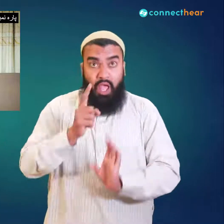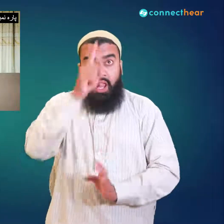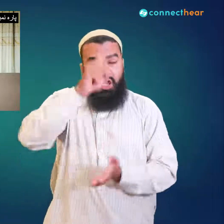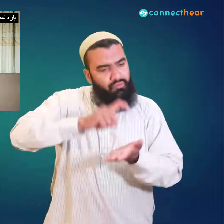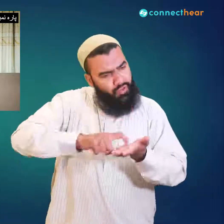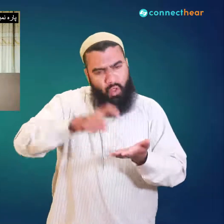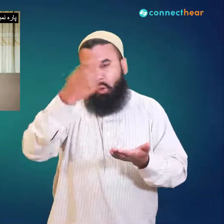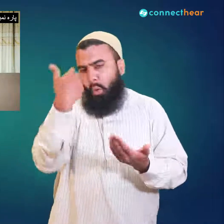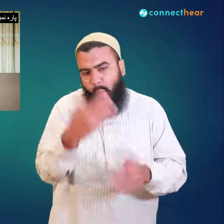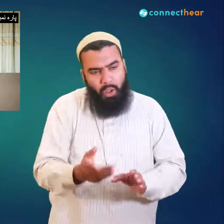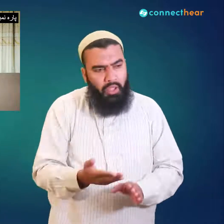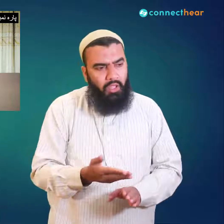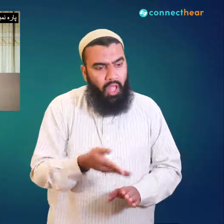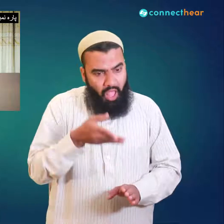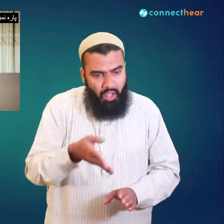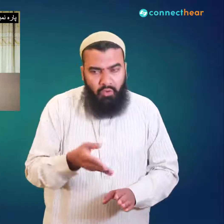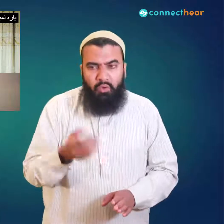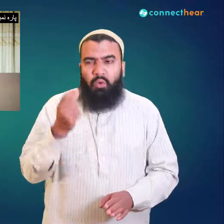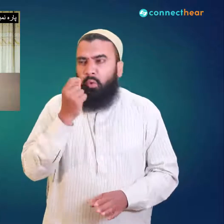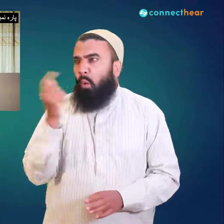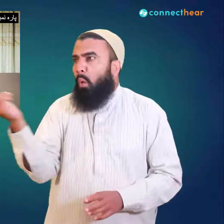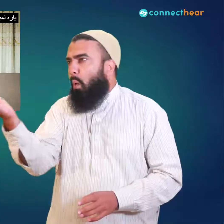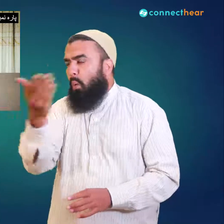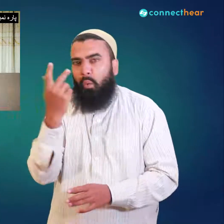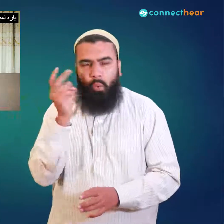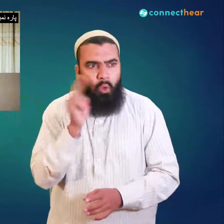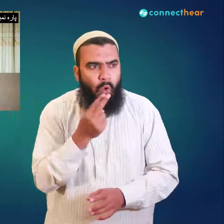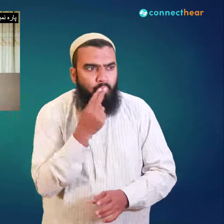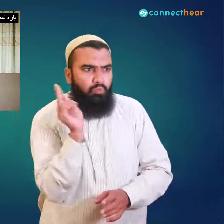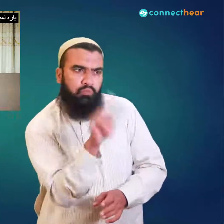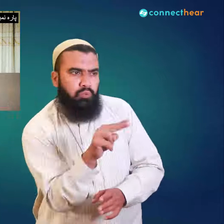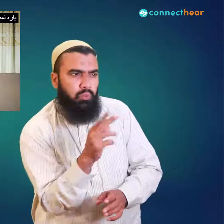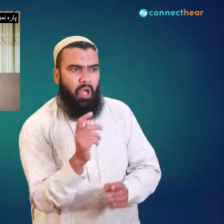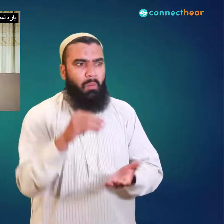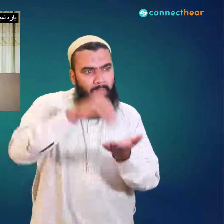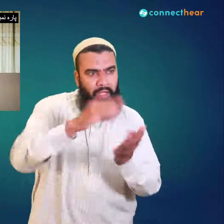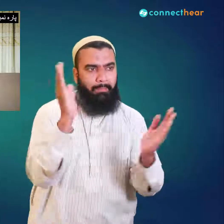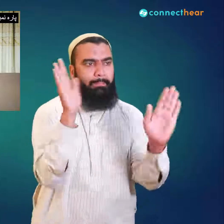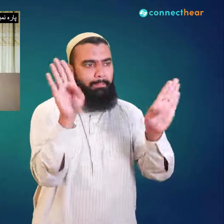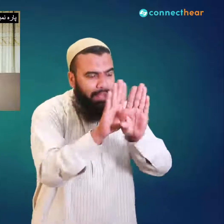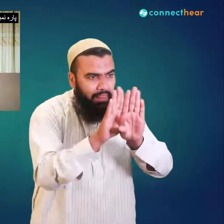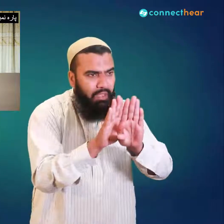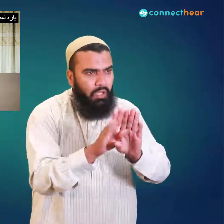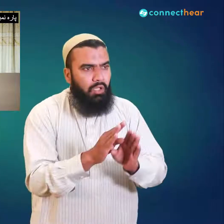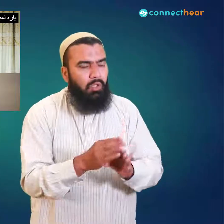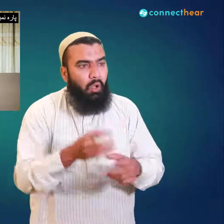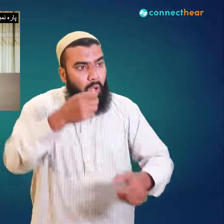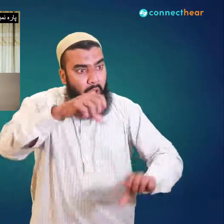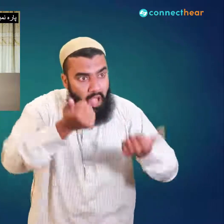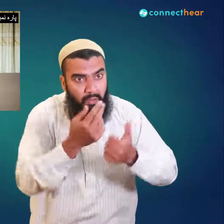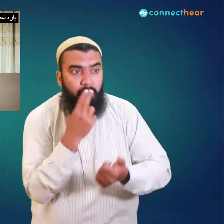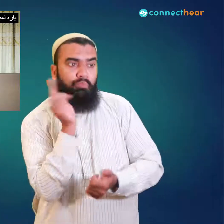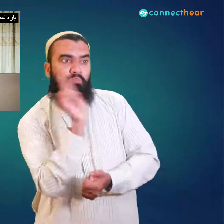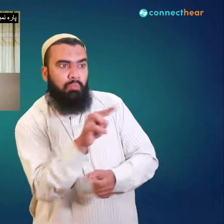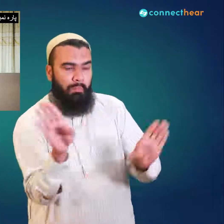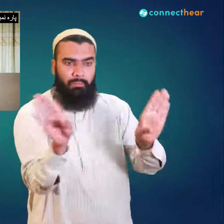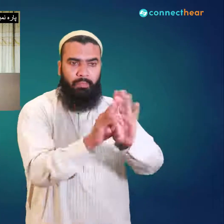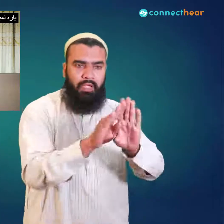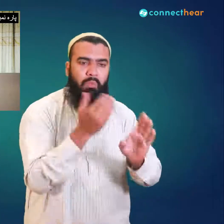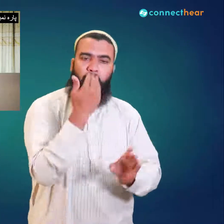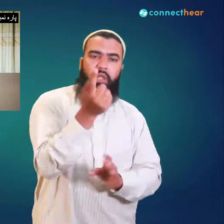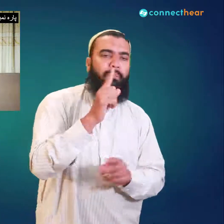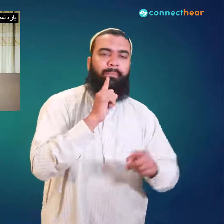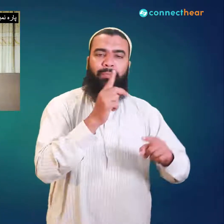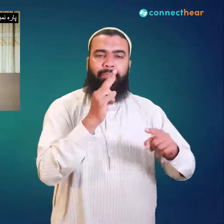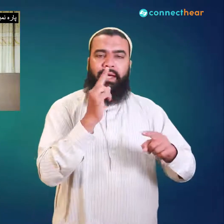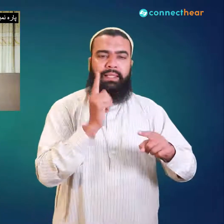بھی تمام انسانوں کو خطاب کیا گیا کہ تمہارے رب کی طرف سے ایک حق آ گیا ہے۔ اب جب اس